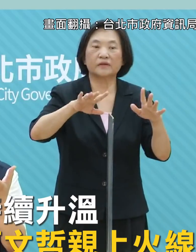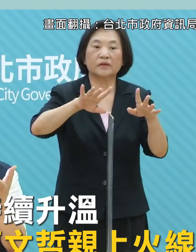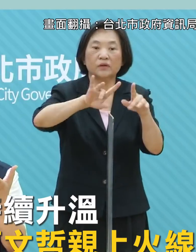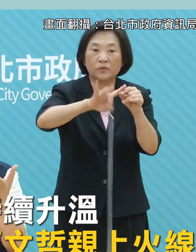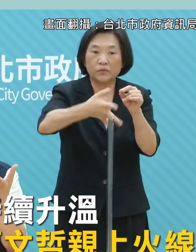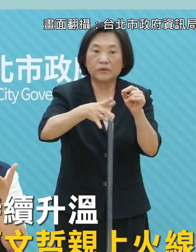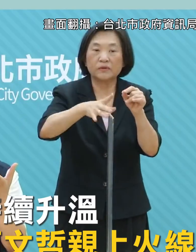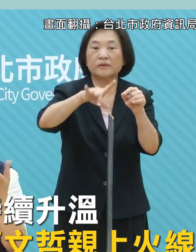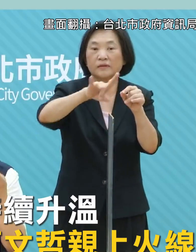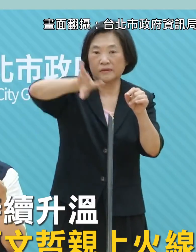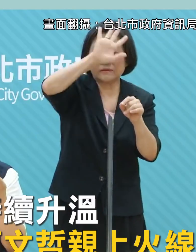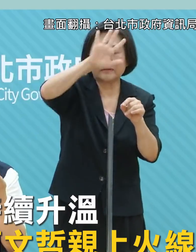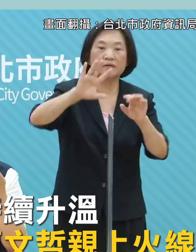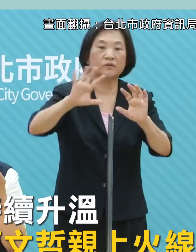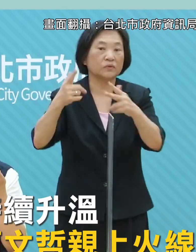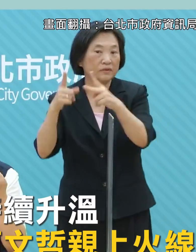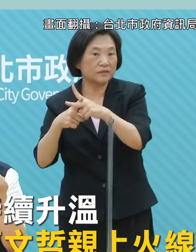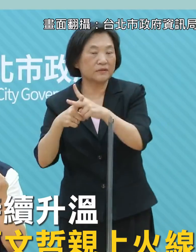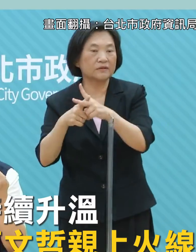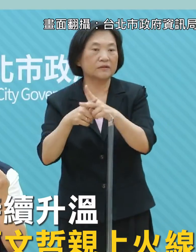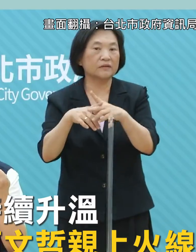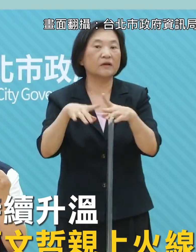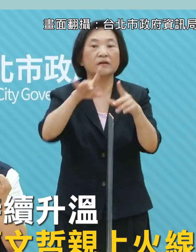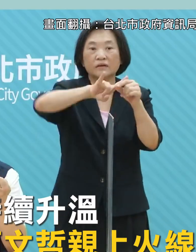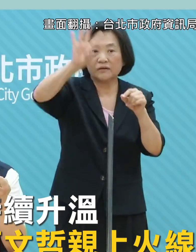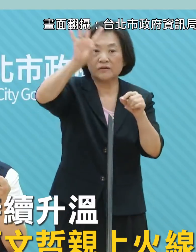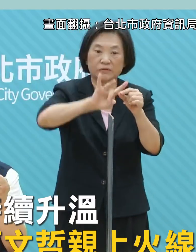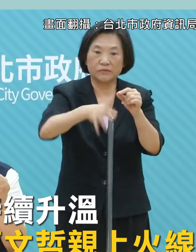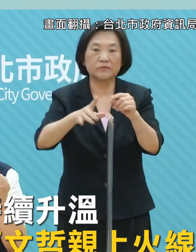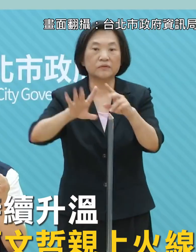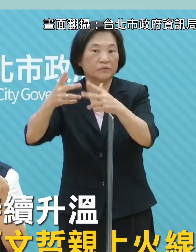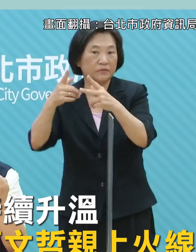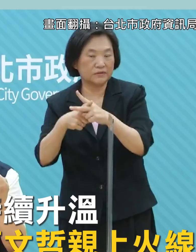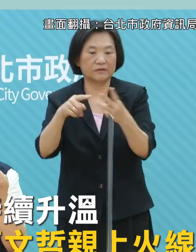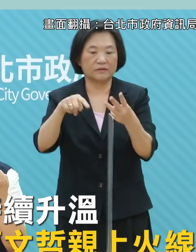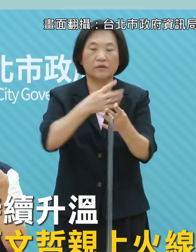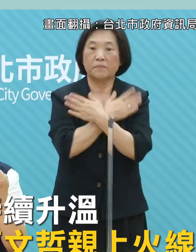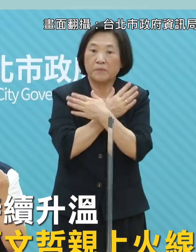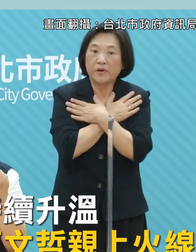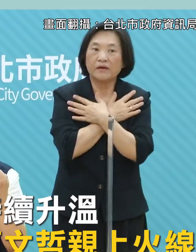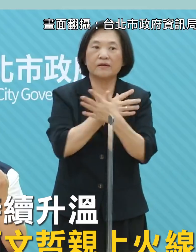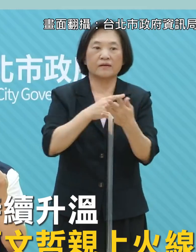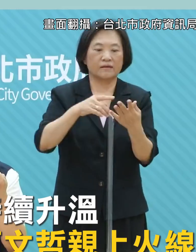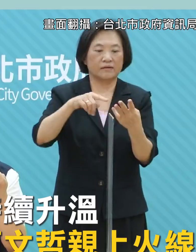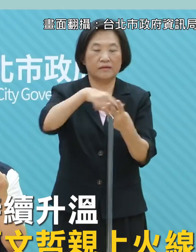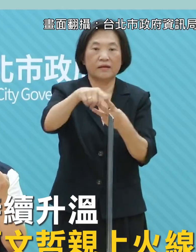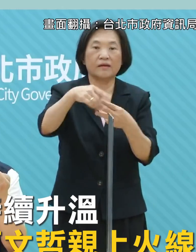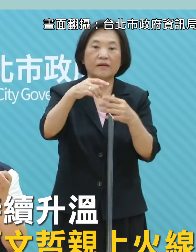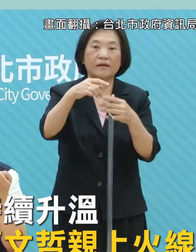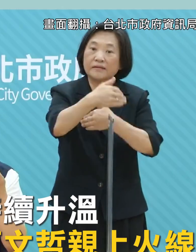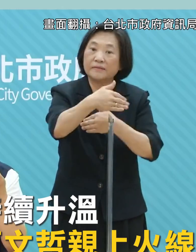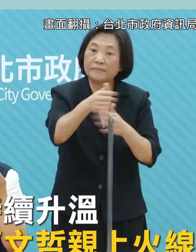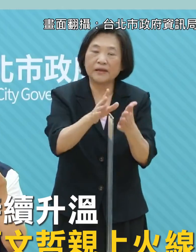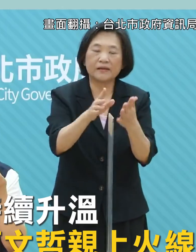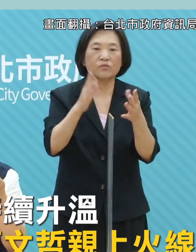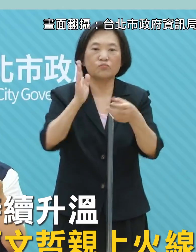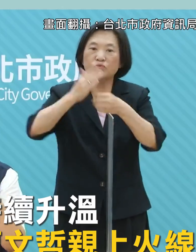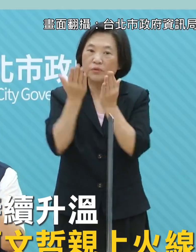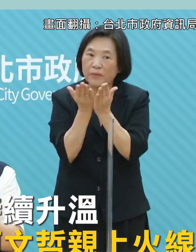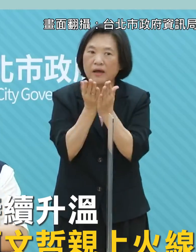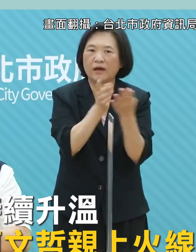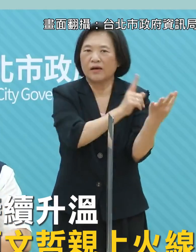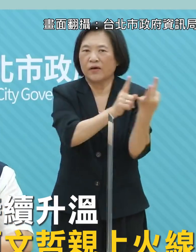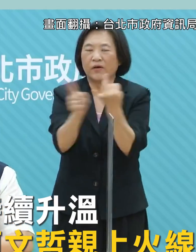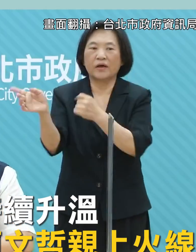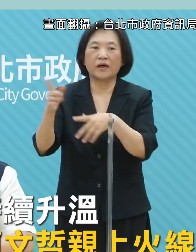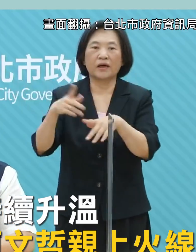明天开始哈，台北市全境那个国高中以下哈，包括高中、国